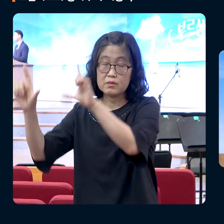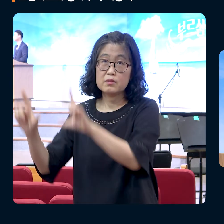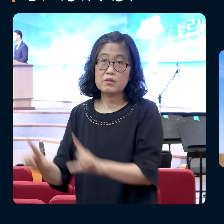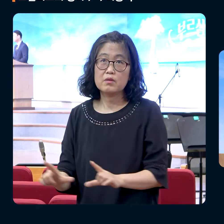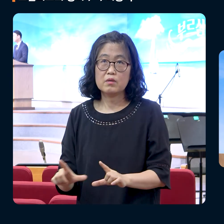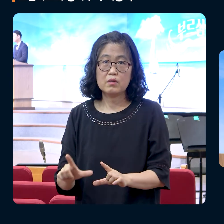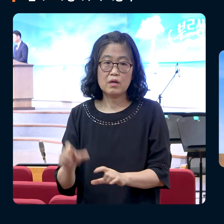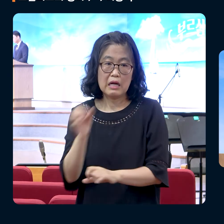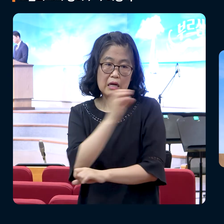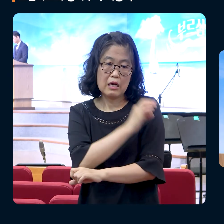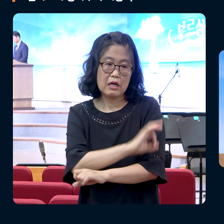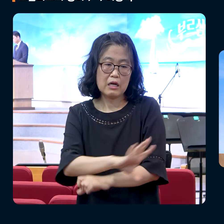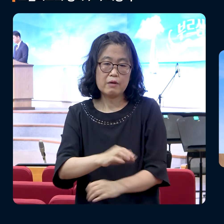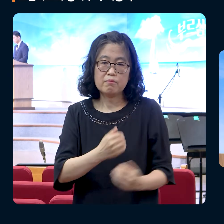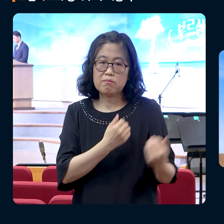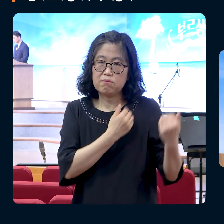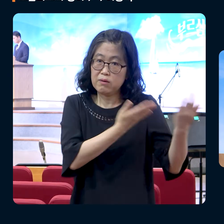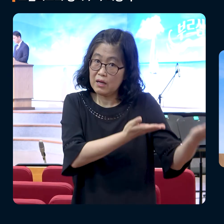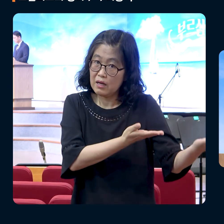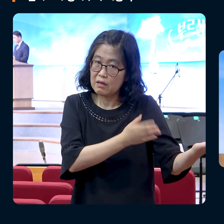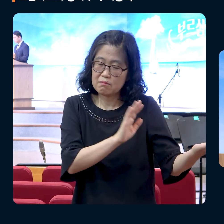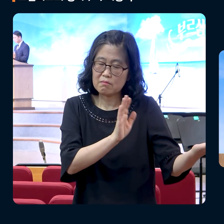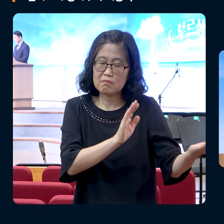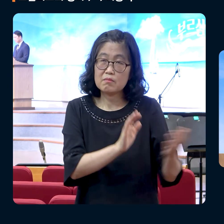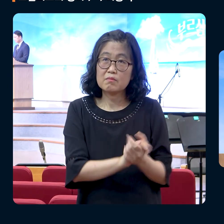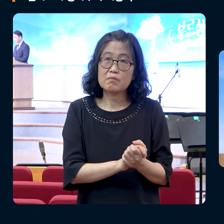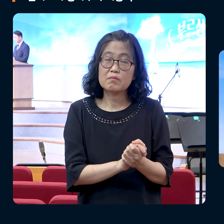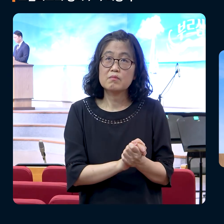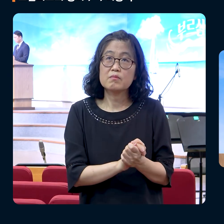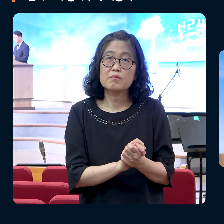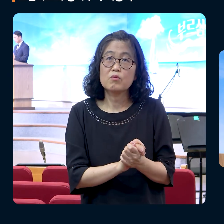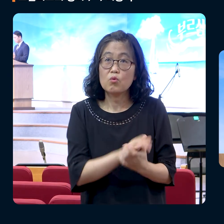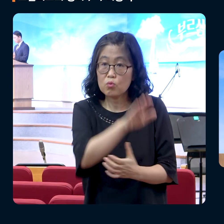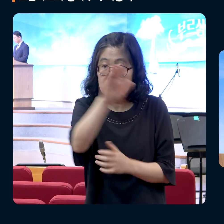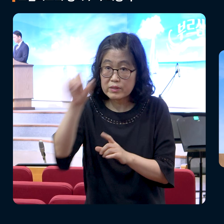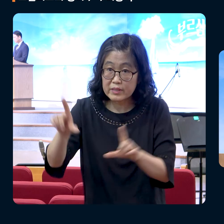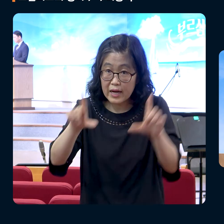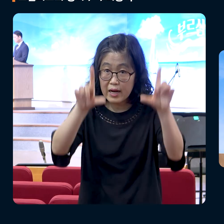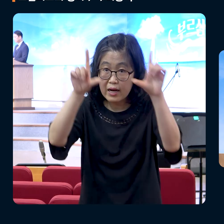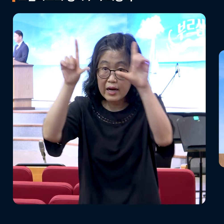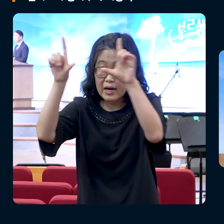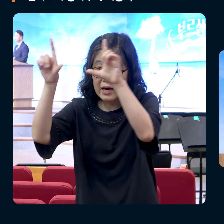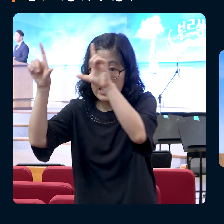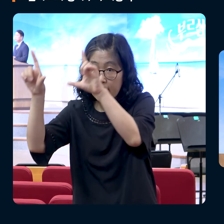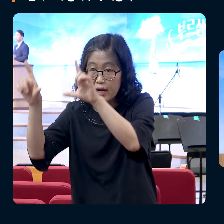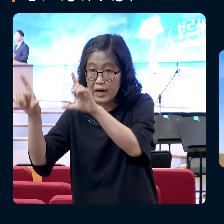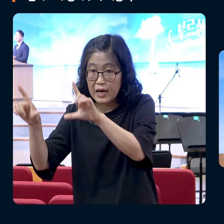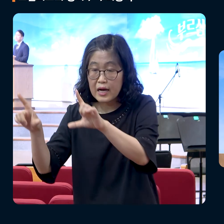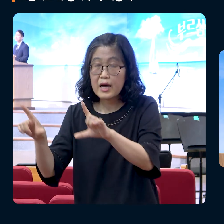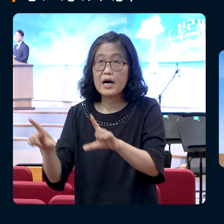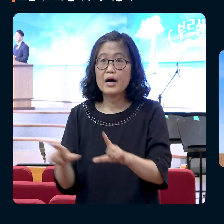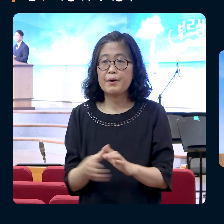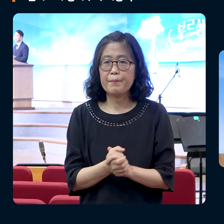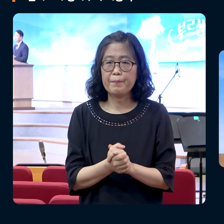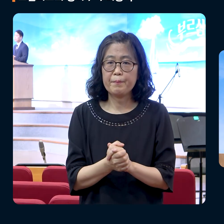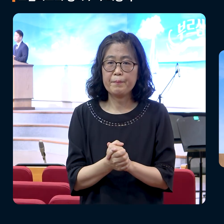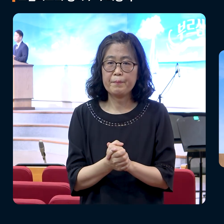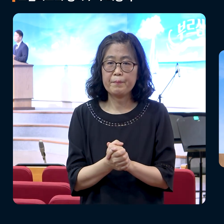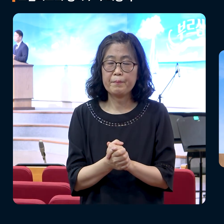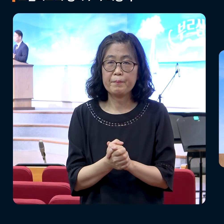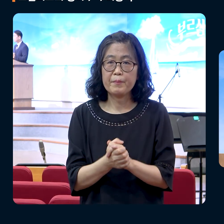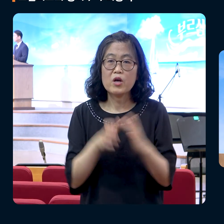이렇게 내버려 두지 않을 겁니다. 그러나 지금 우리의 삶에 일어나고 겪게 되는 일들이 우리의